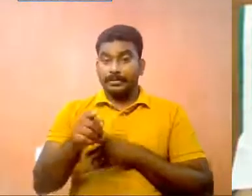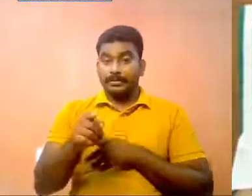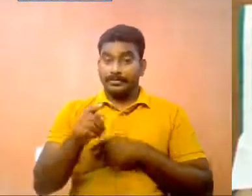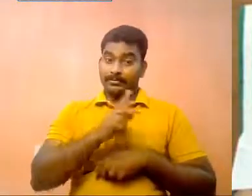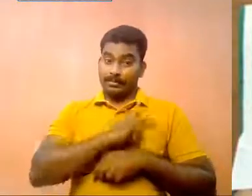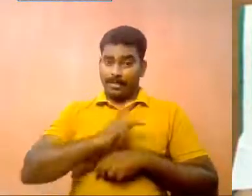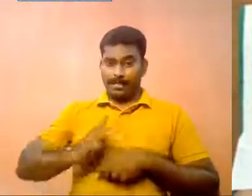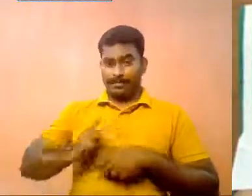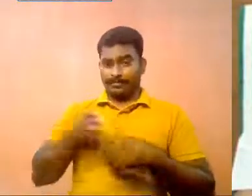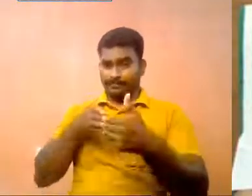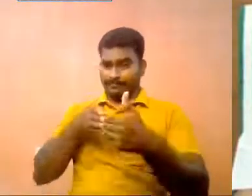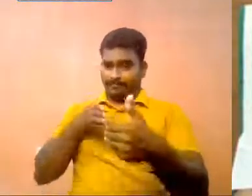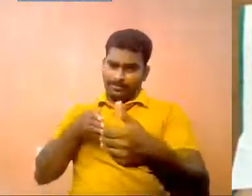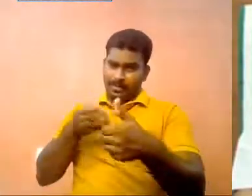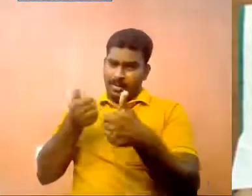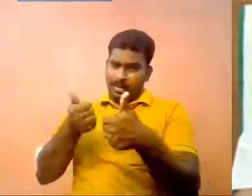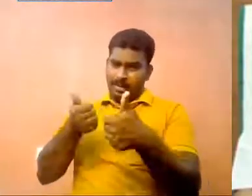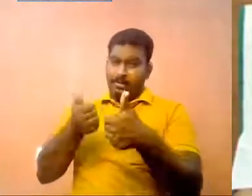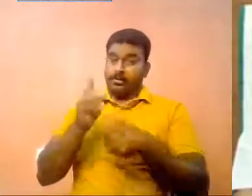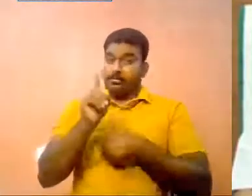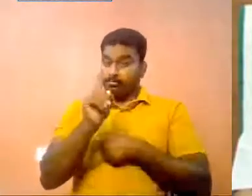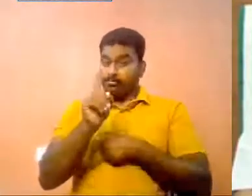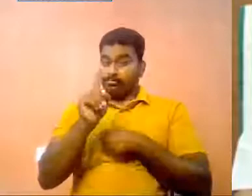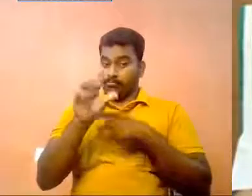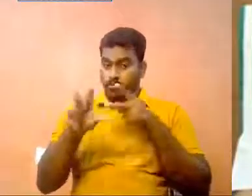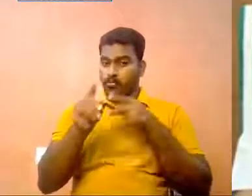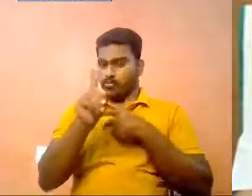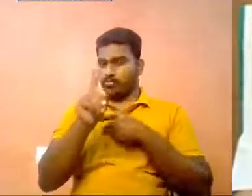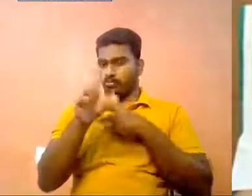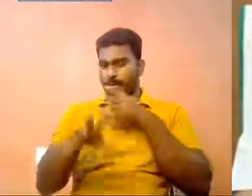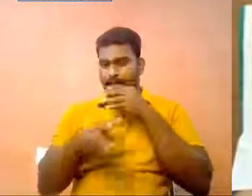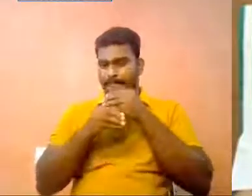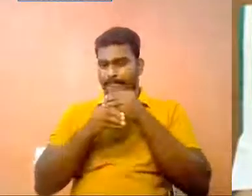അതിനേക്കാളെല്ലാം ഉപരി മറ്റൊരു പ്രശ്നം ഇപ്പോൾ വന്നിരിക്കുന്നു.